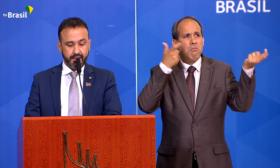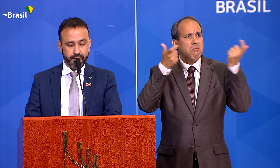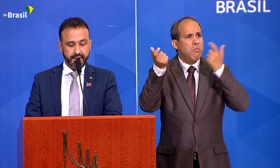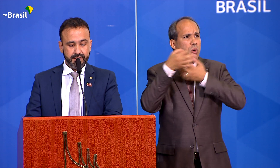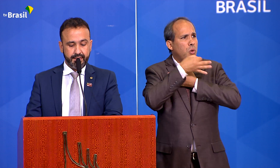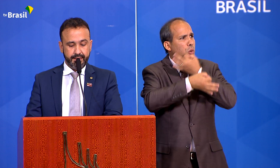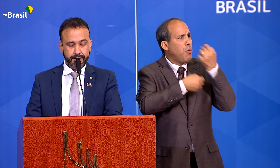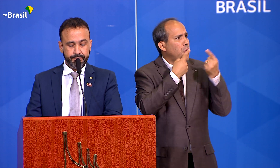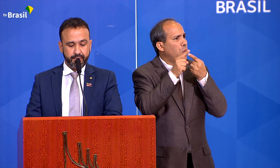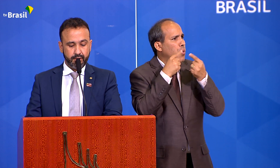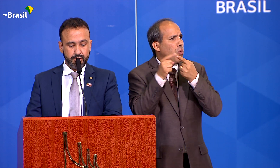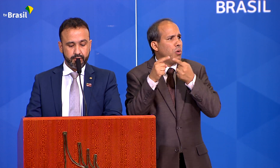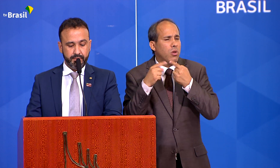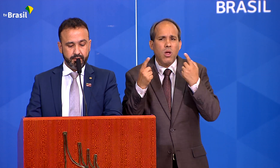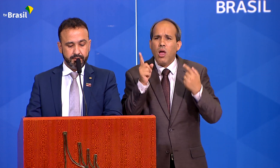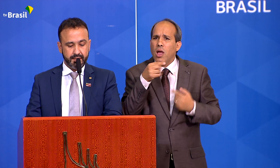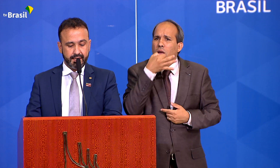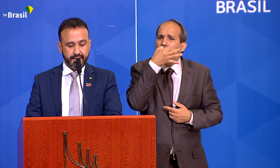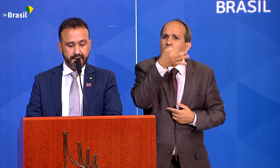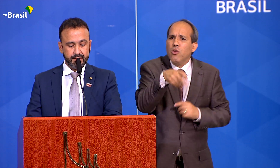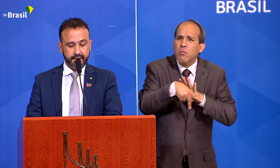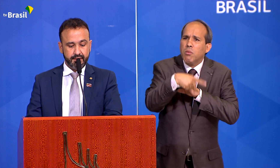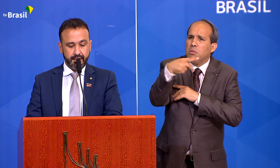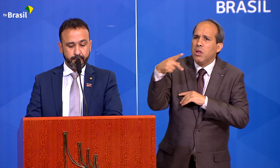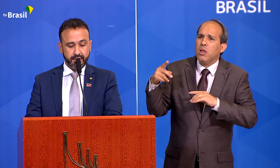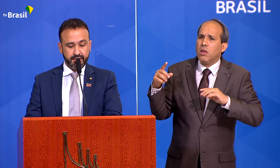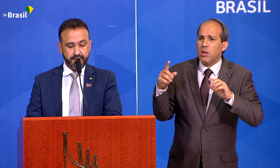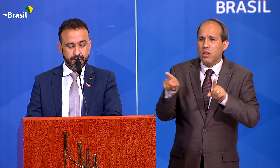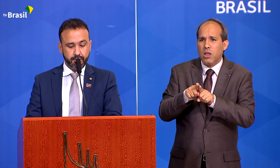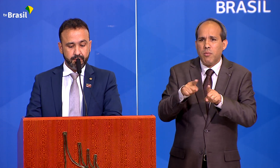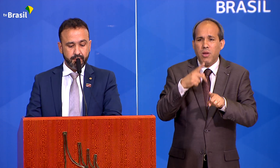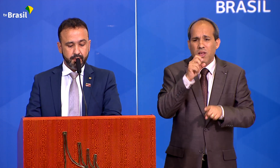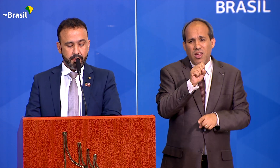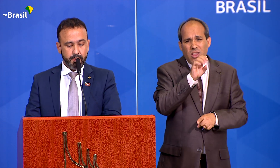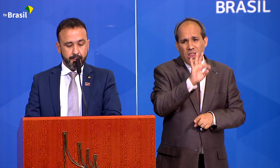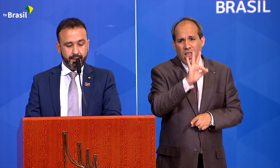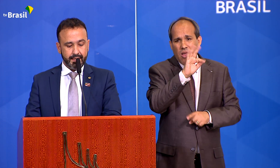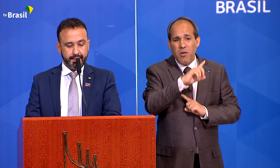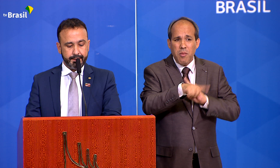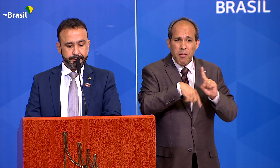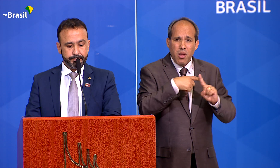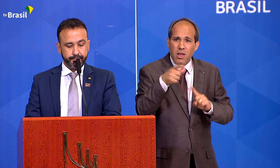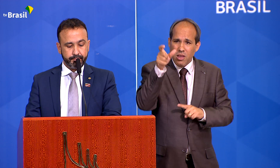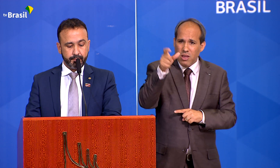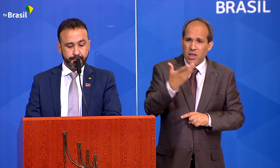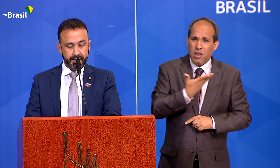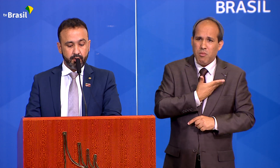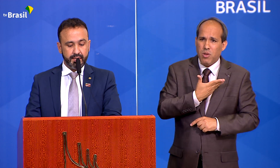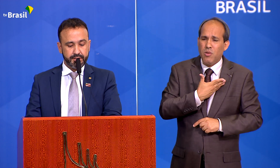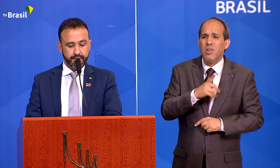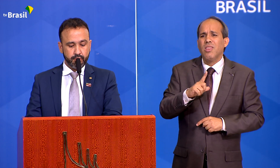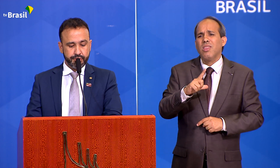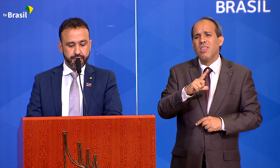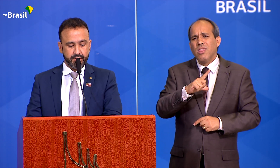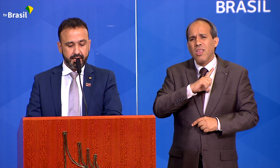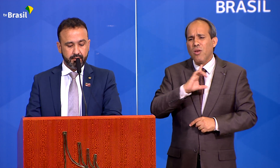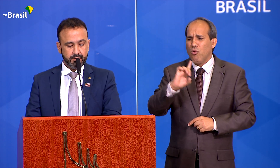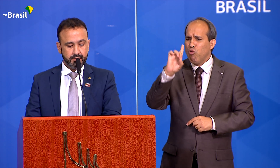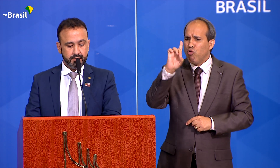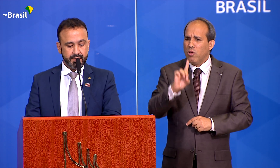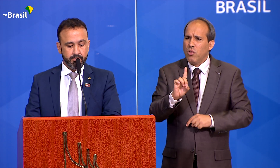e tendo ainda que nosso amigo de bancada que é protegido pela prerrogativa